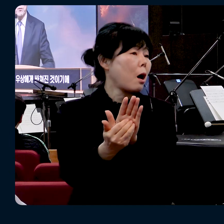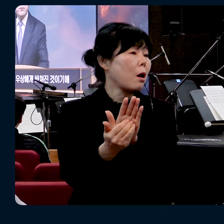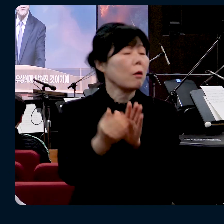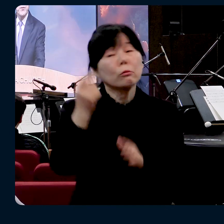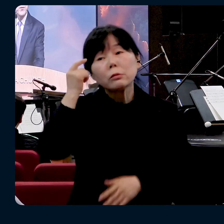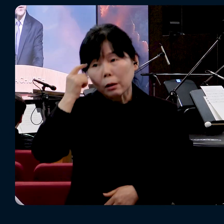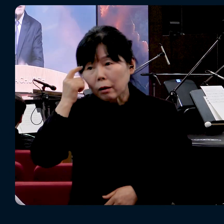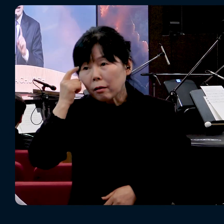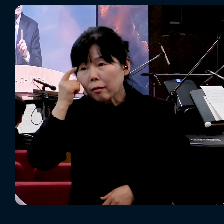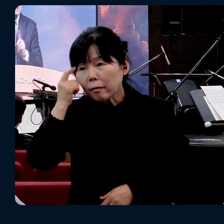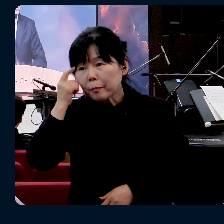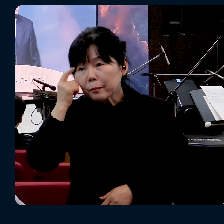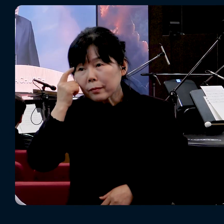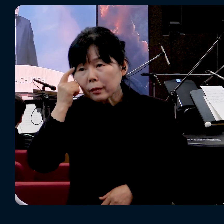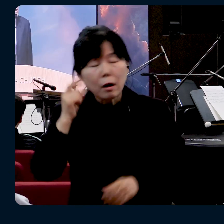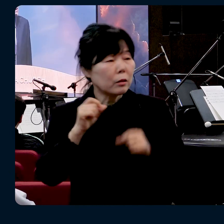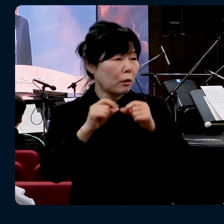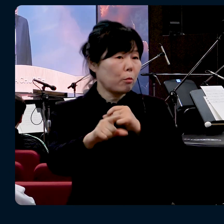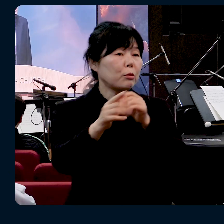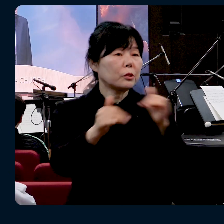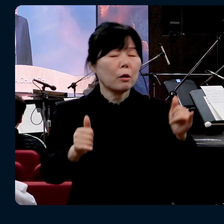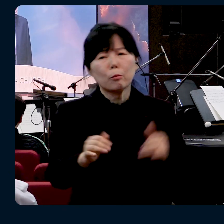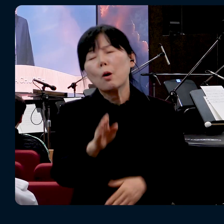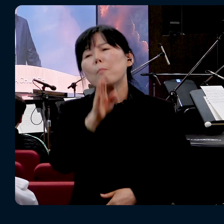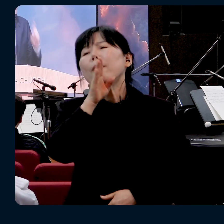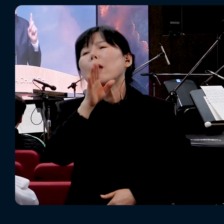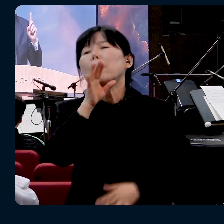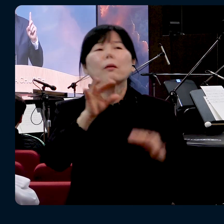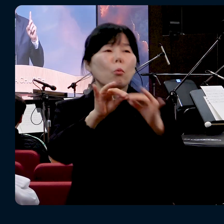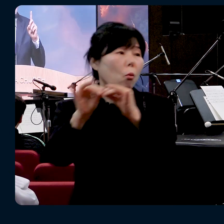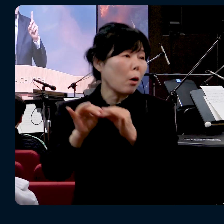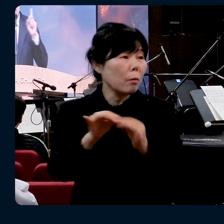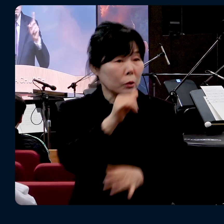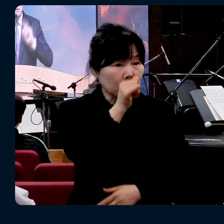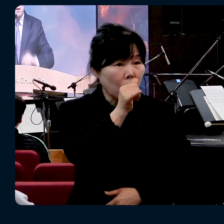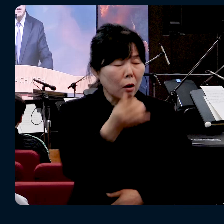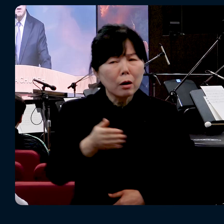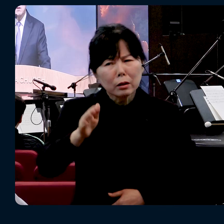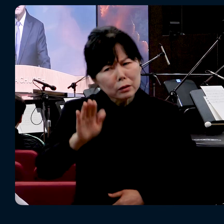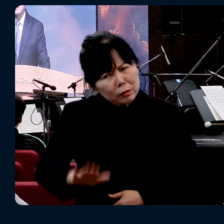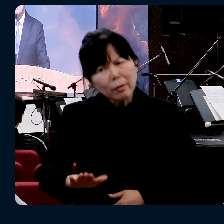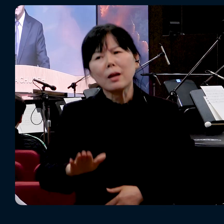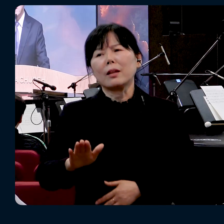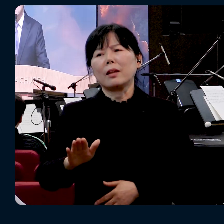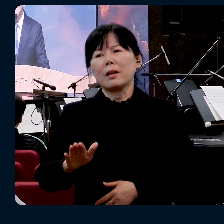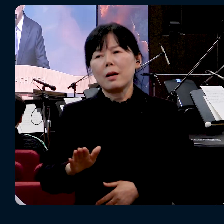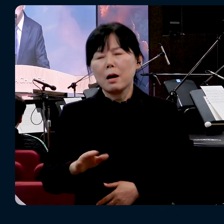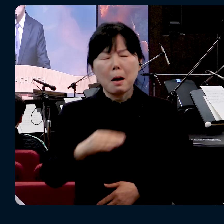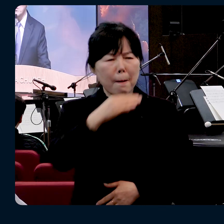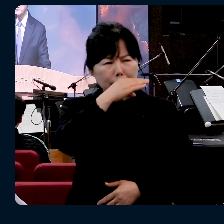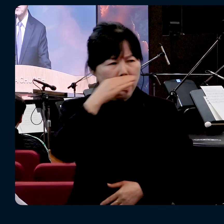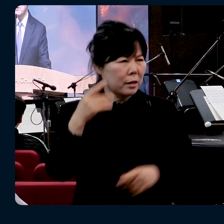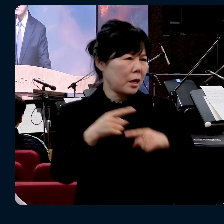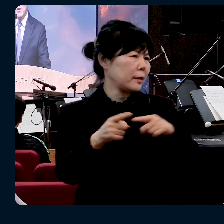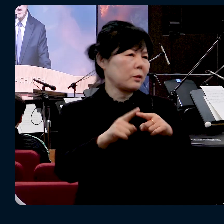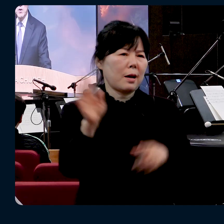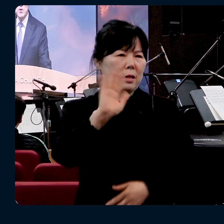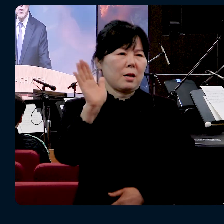보는 것이죠. 많은 사람들은 이게 맞다고 생각들 합니다. 하지만 이거는 바른 해석이